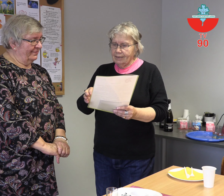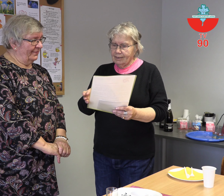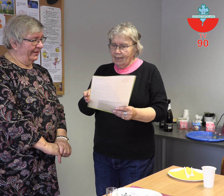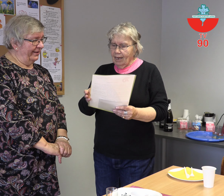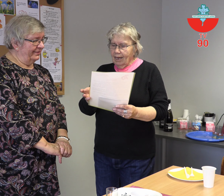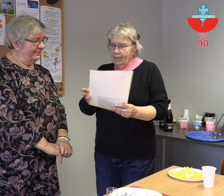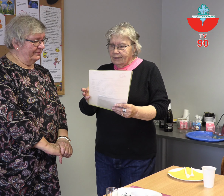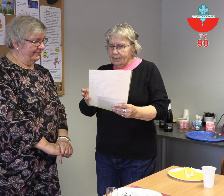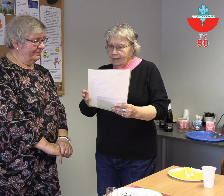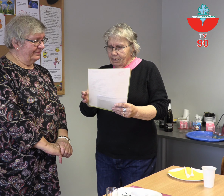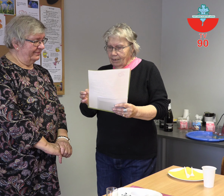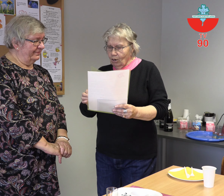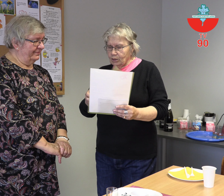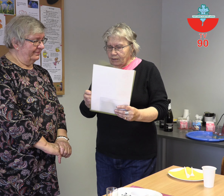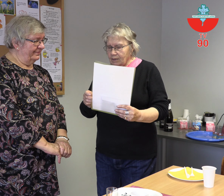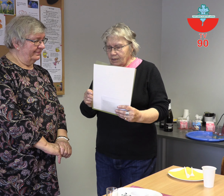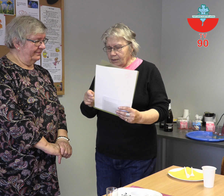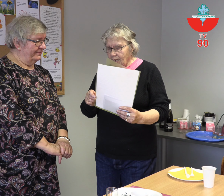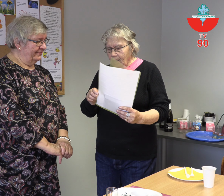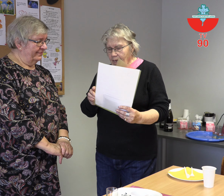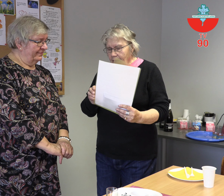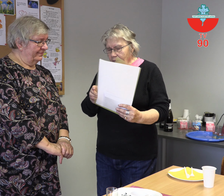kenasti. Siin on